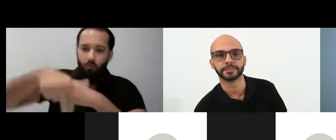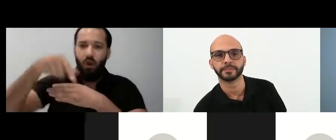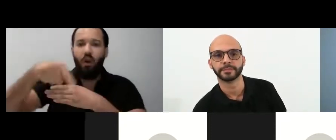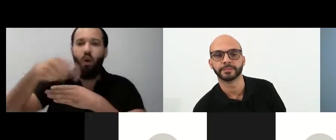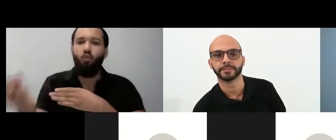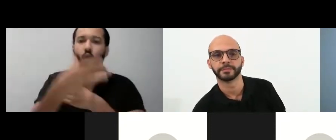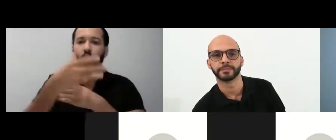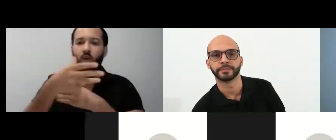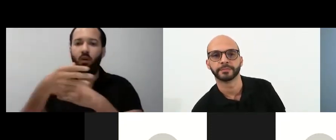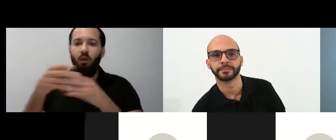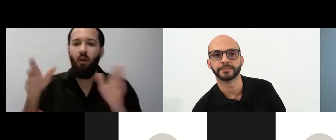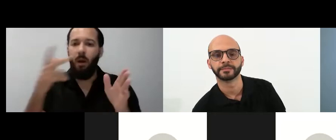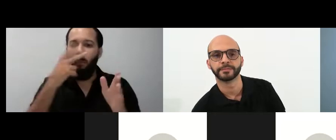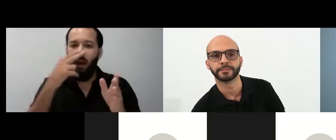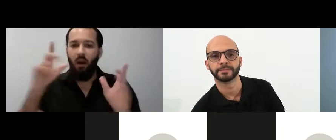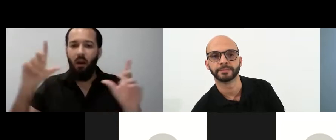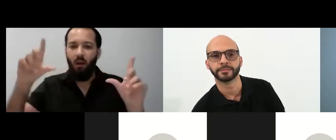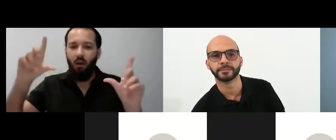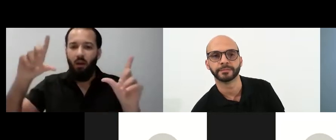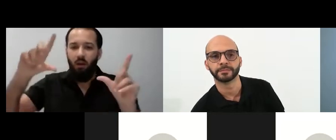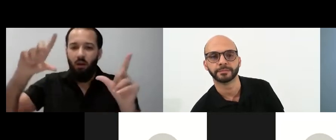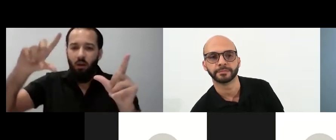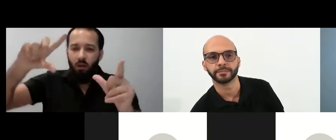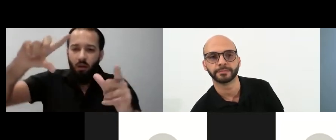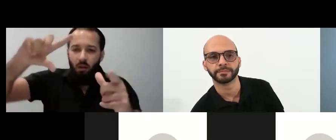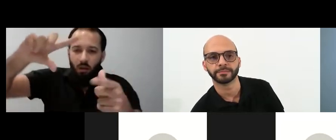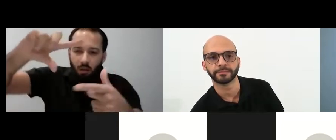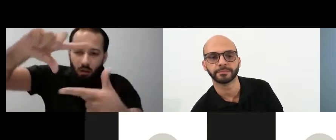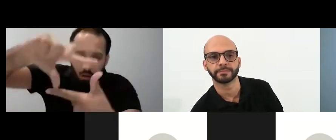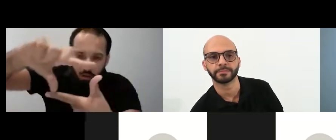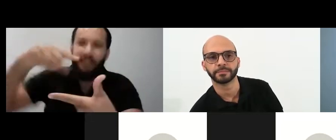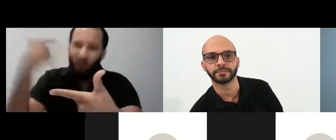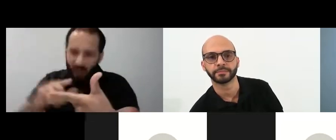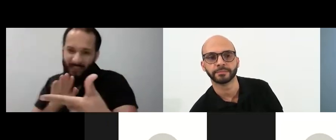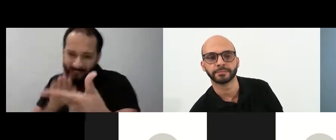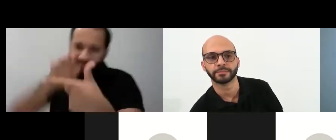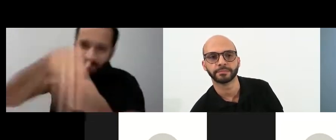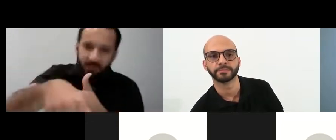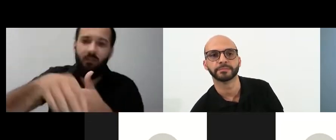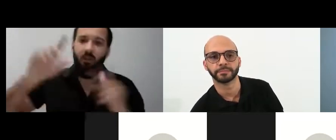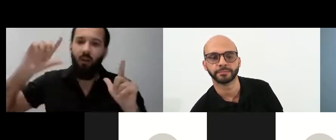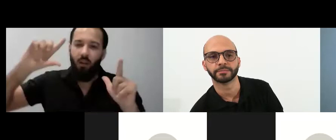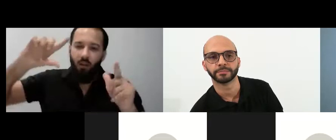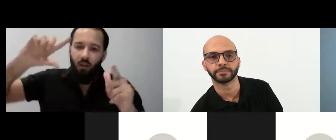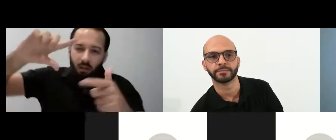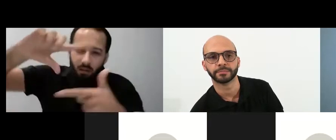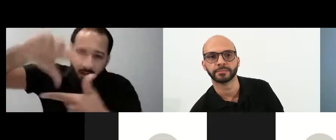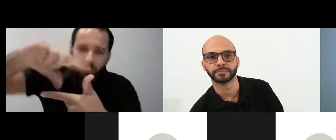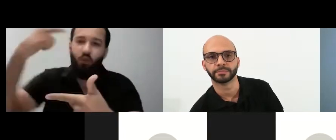realmente sobre essa questão de saltar a janela, olhar, ver o mundo, né? A gente não pode ficar simplesmente